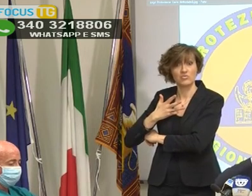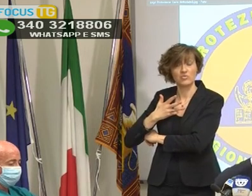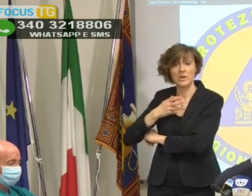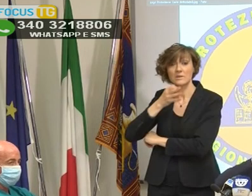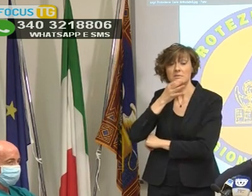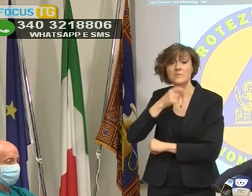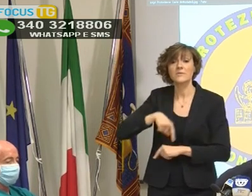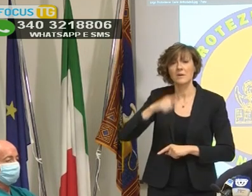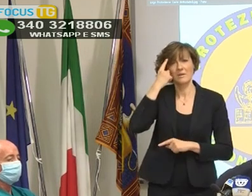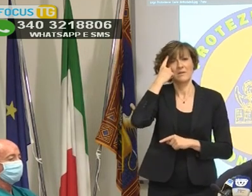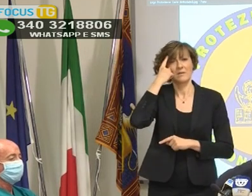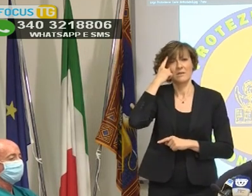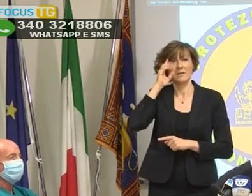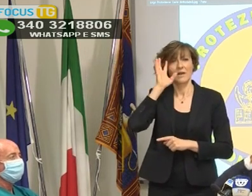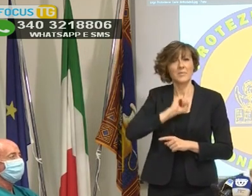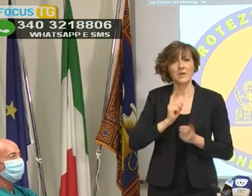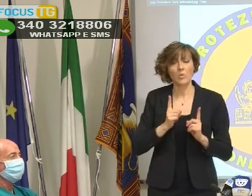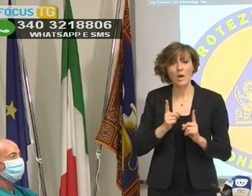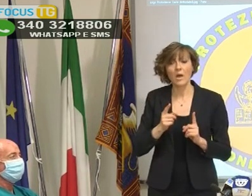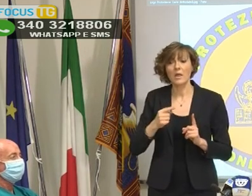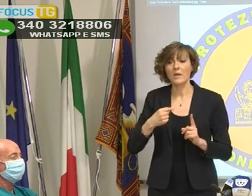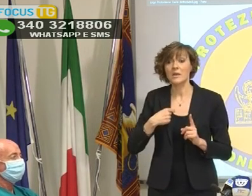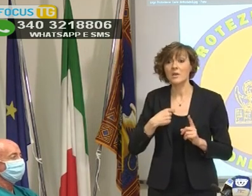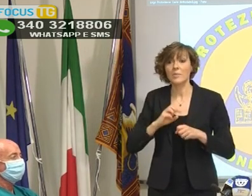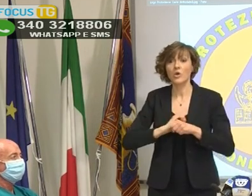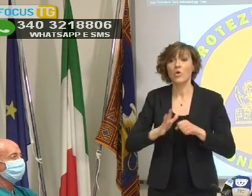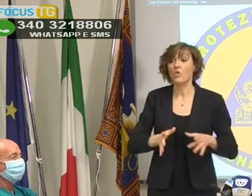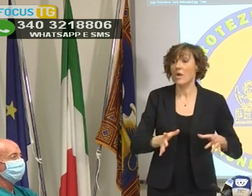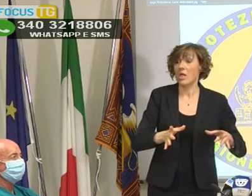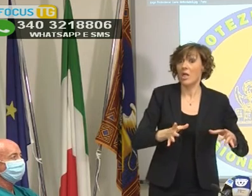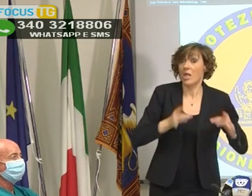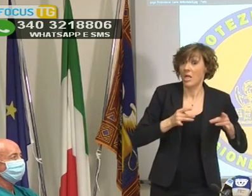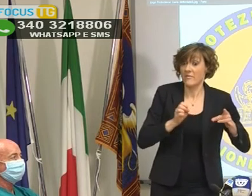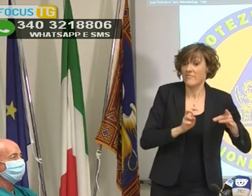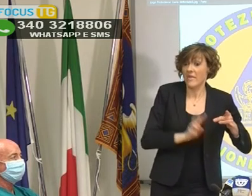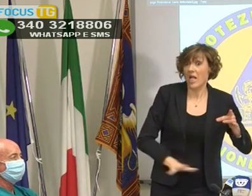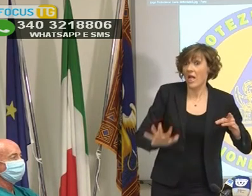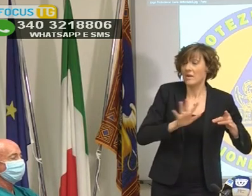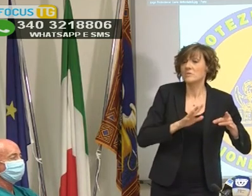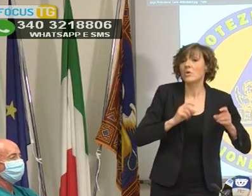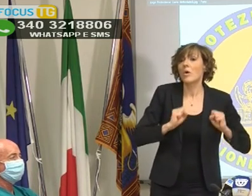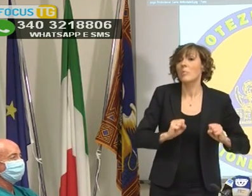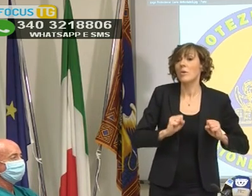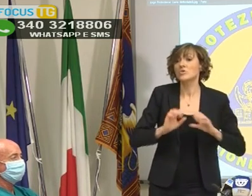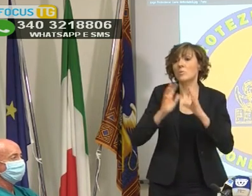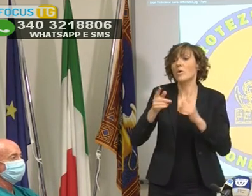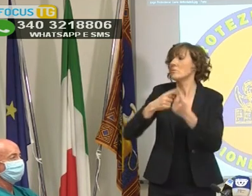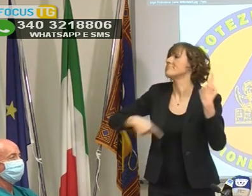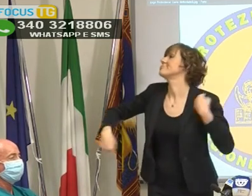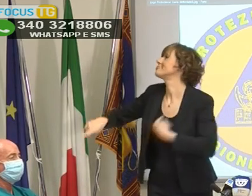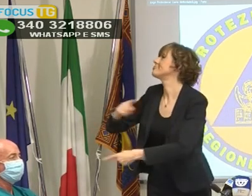Quindi qua bisogna capire che noi non possiamo dire ho preso il coronavirus in Veneto, adesso vado a far festa dappertutto in giro per il mondo.